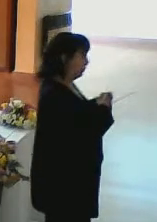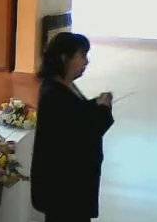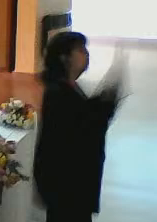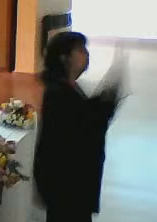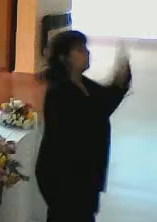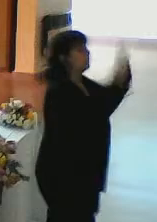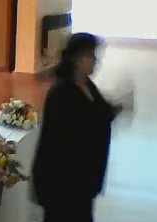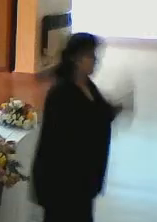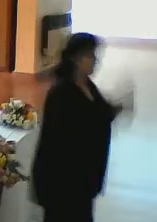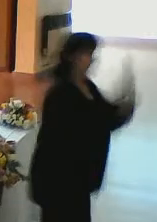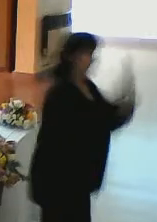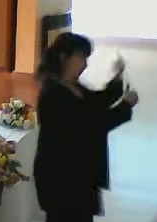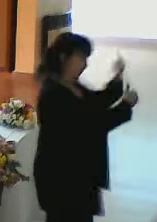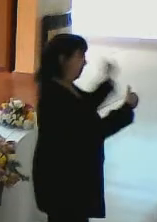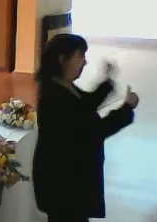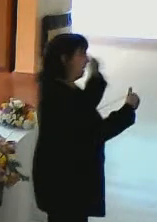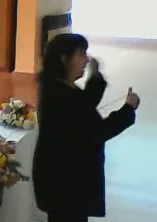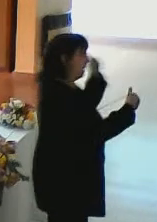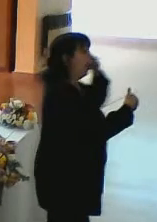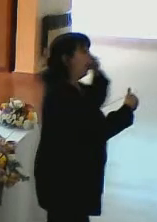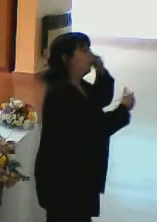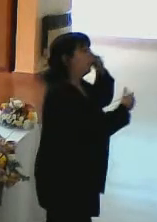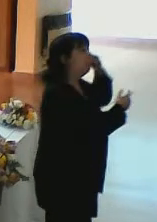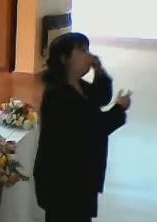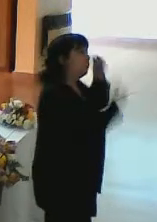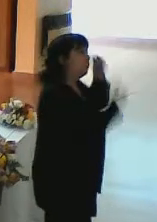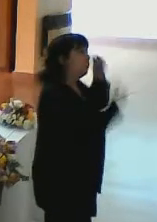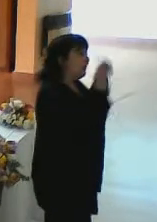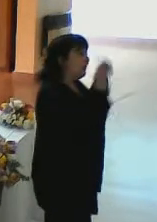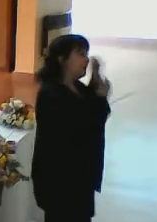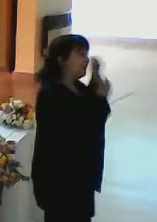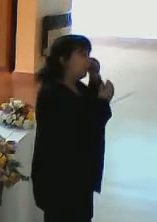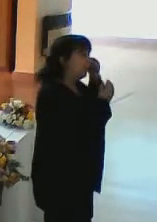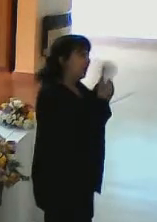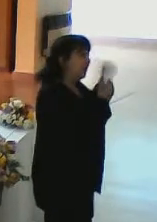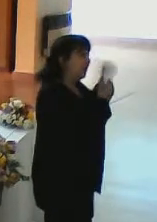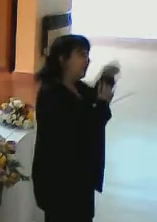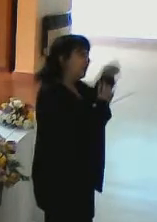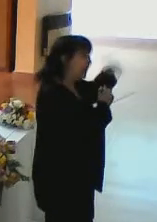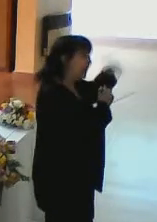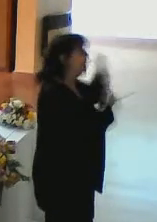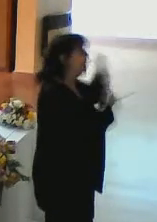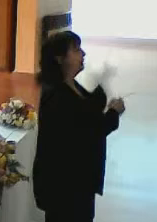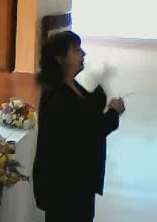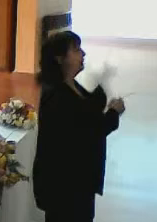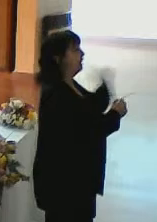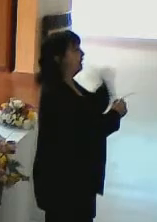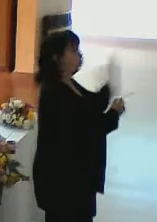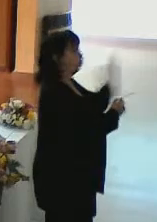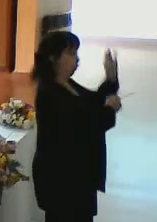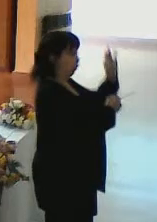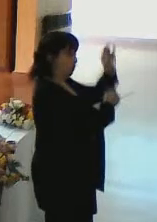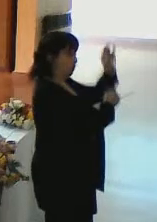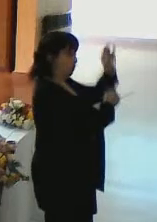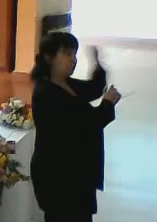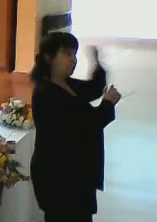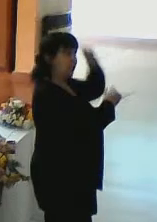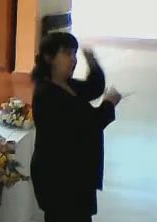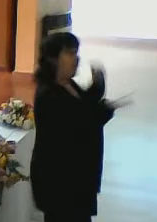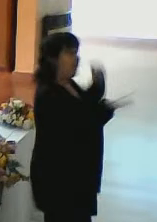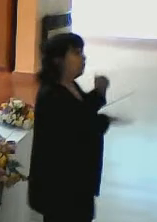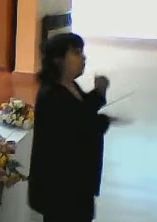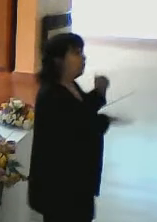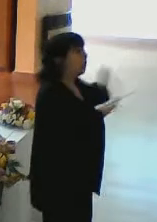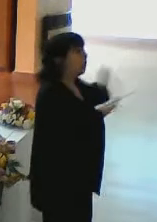investigar si hay un retraso o si hay una desviación. El retraso, como lo dice la palabra, es un retraso, es un niño que va